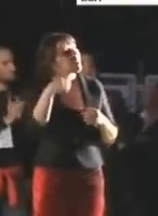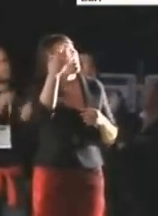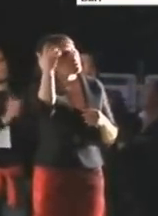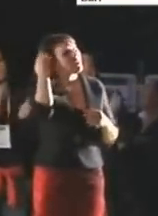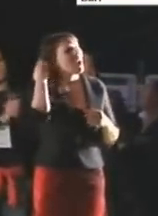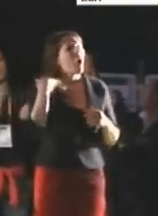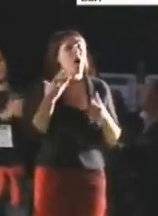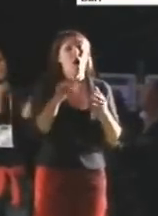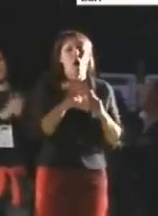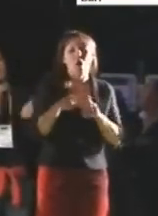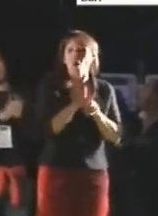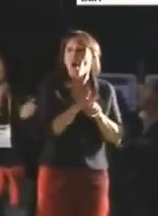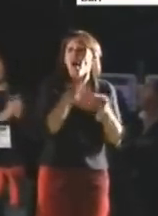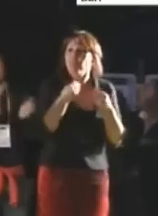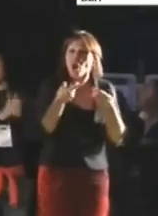che cosa fanno?